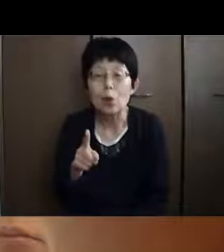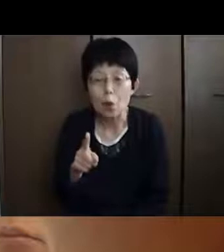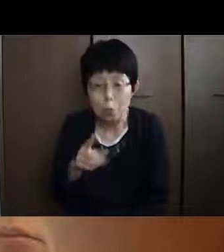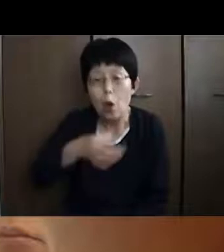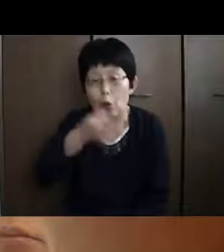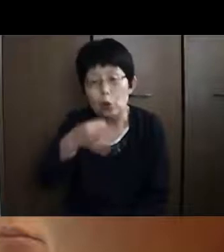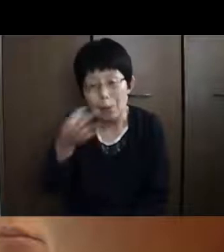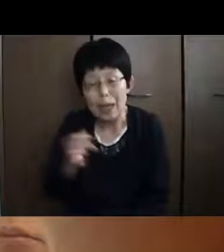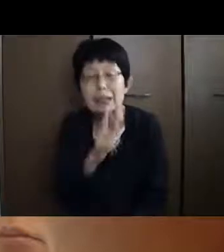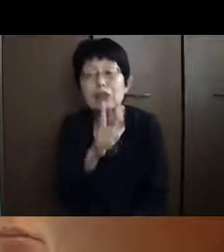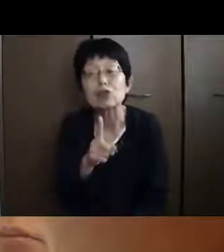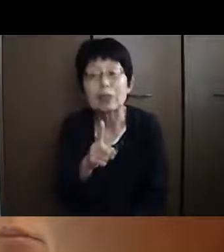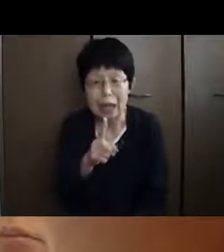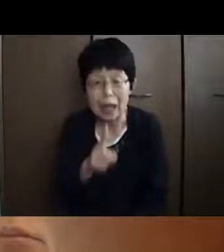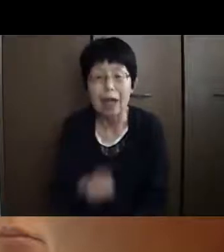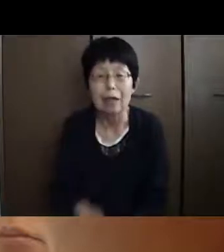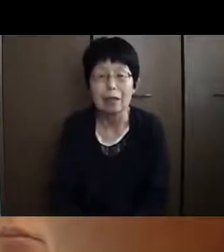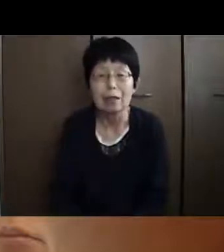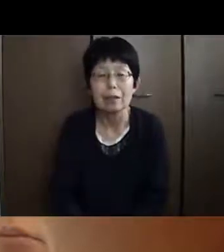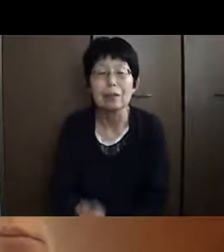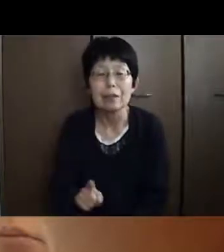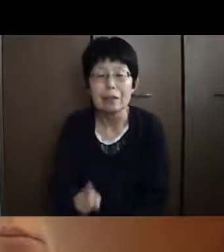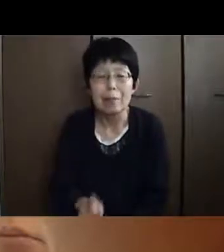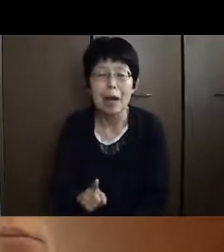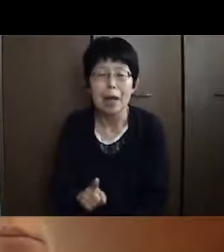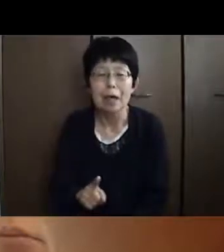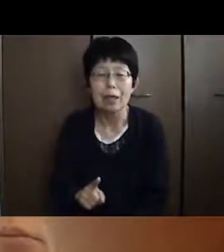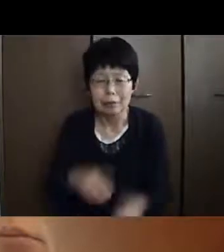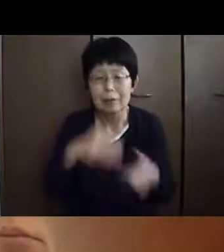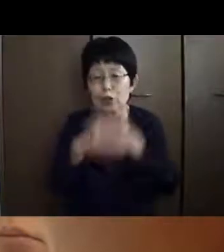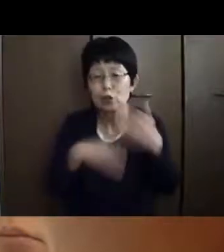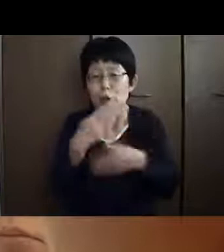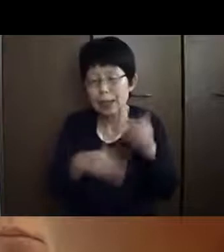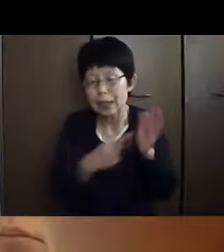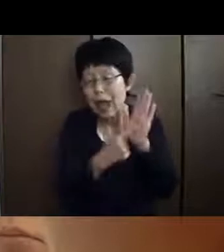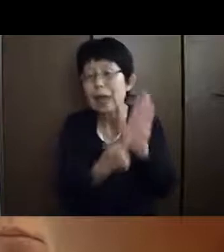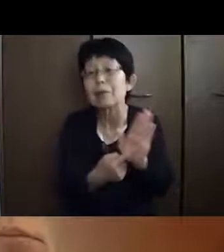から、 うん、 それを今、樋口さんは手でやってくださってるので。 そうなんだ。